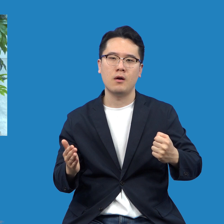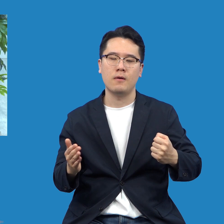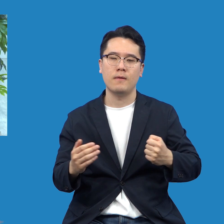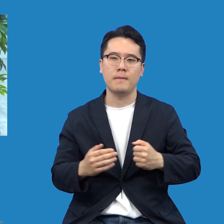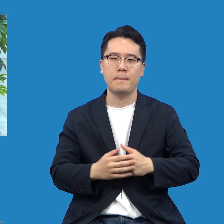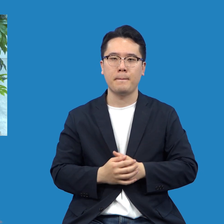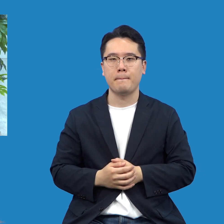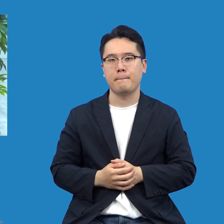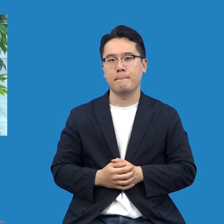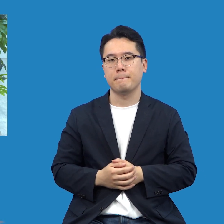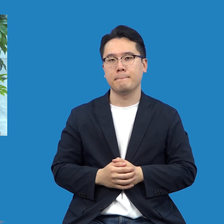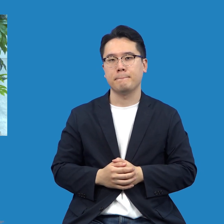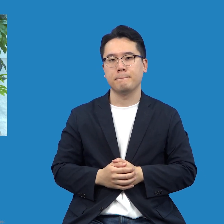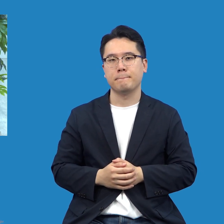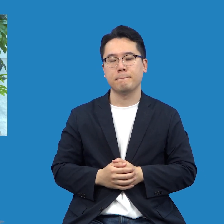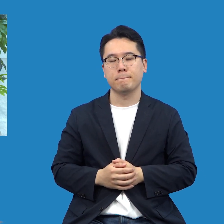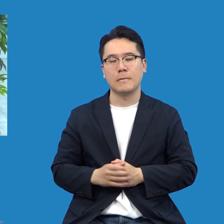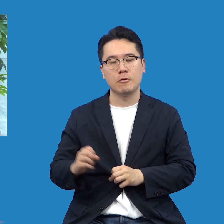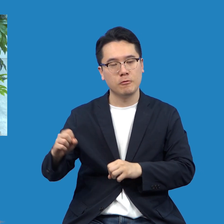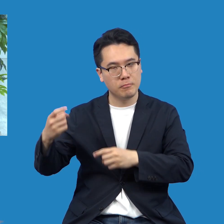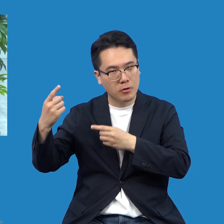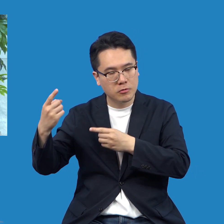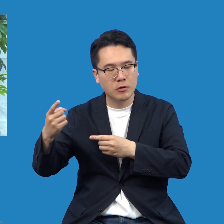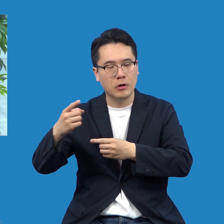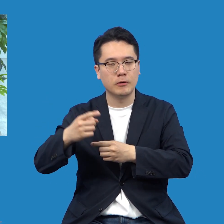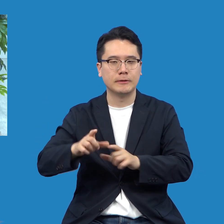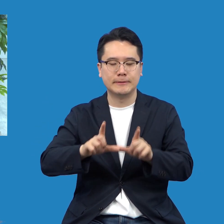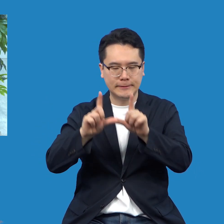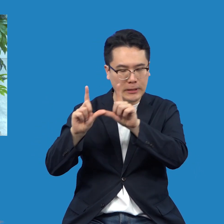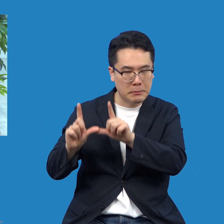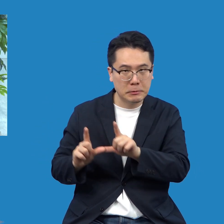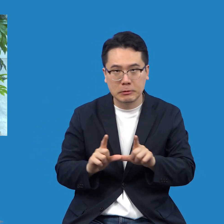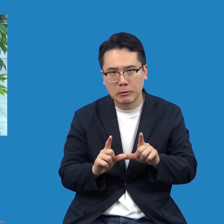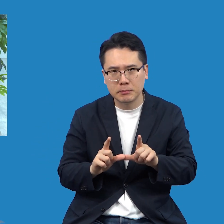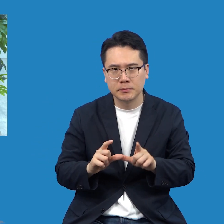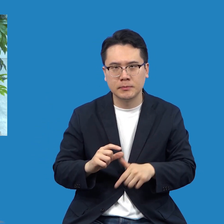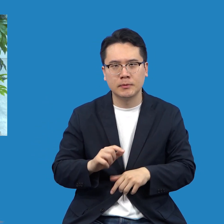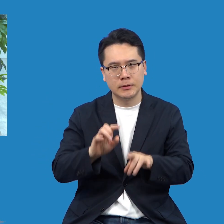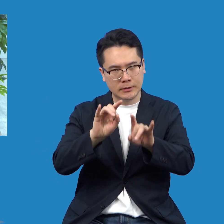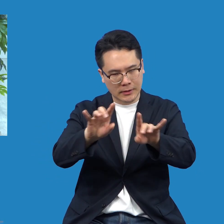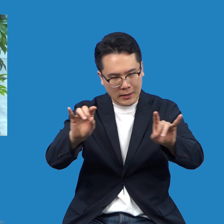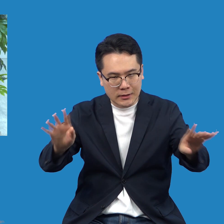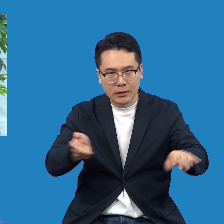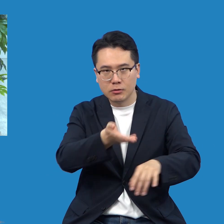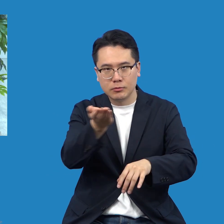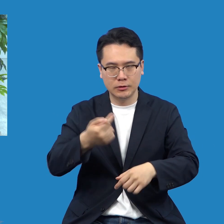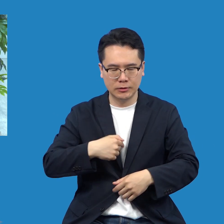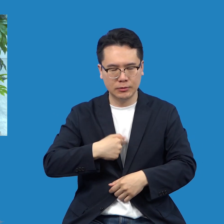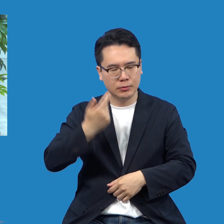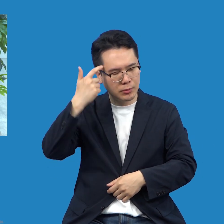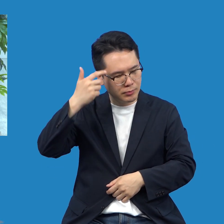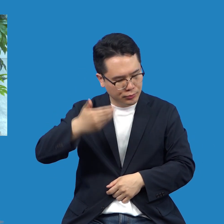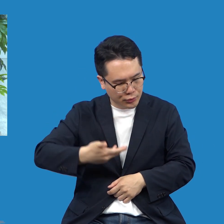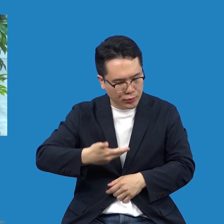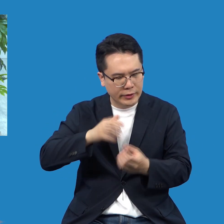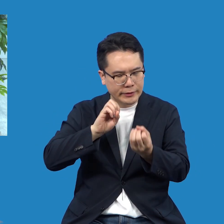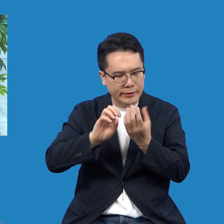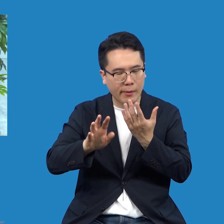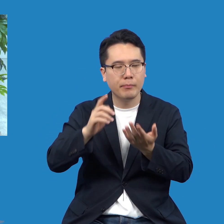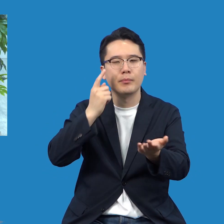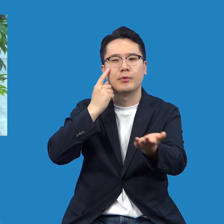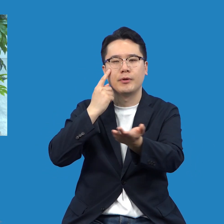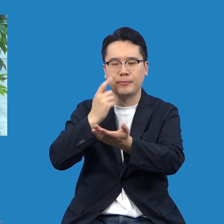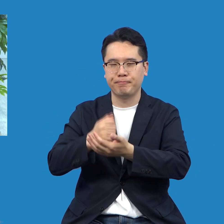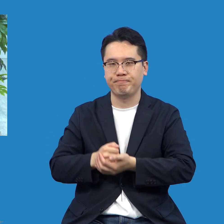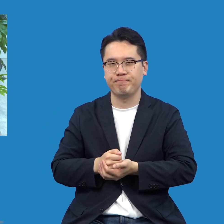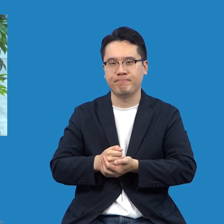명절을 보내면서 각자 한번 자문자답해 보십시다. 가슴에 손을 얹고 한번